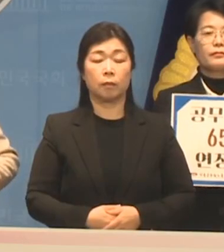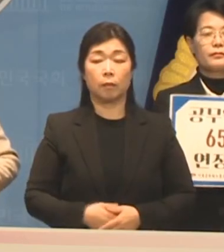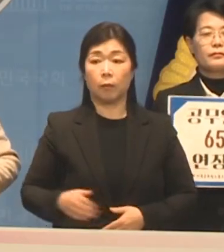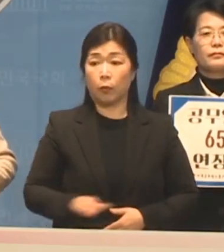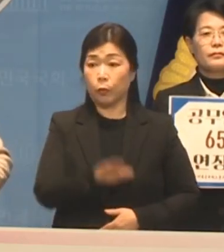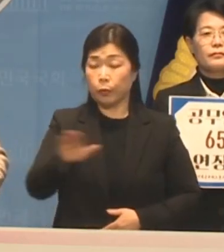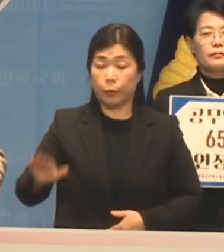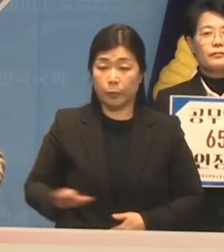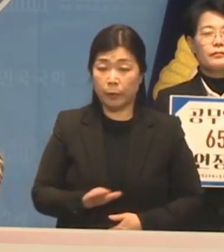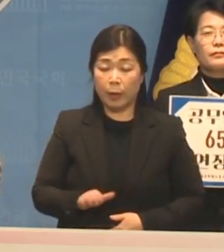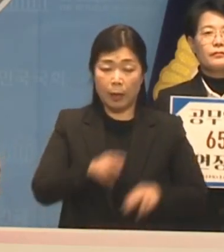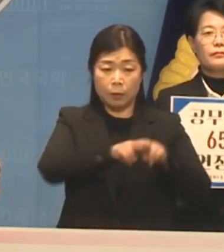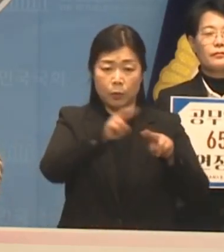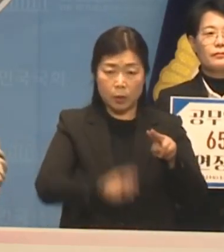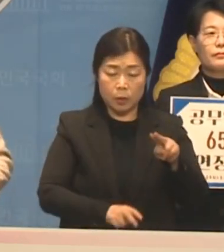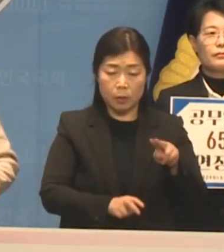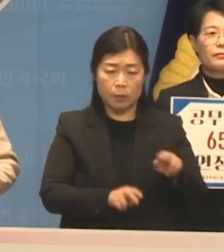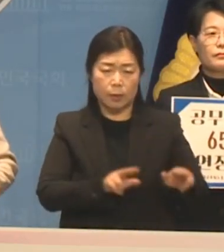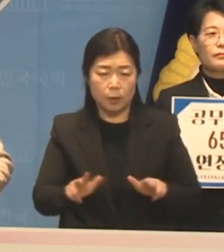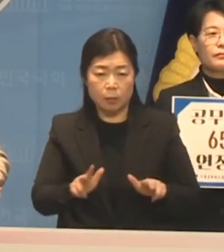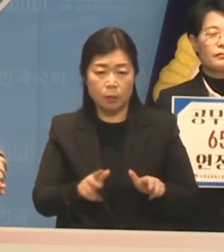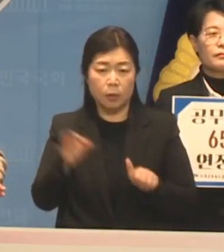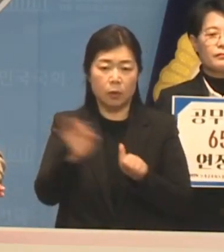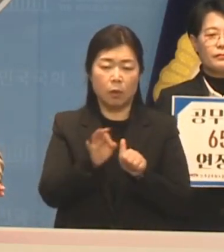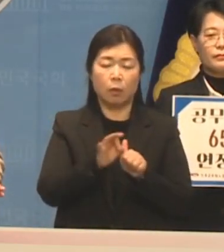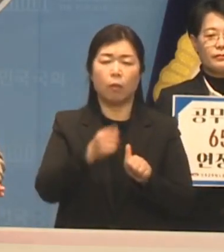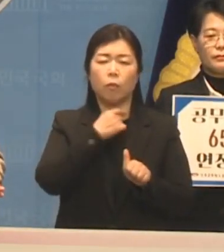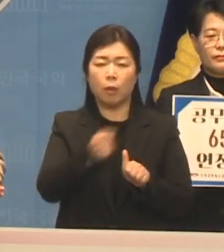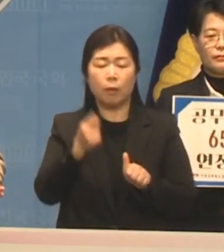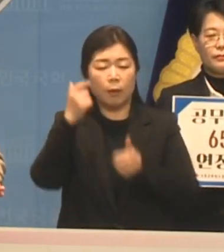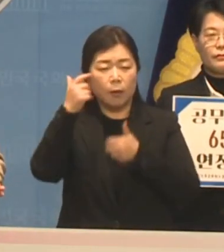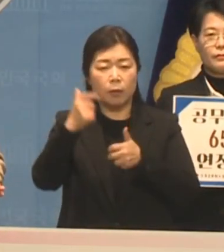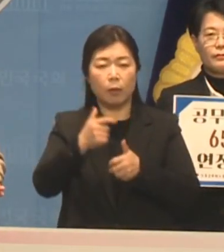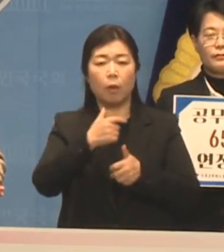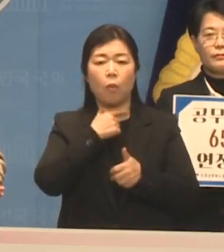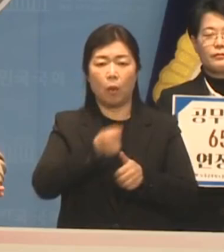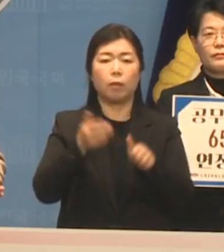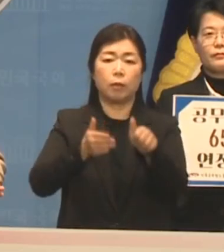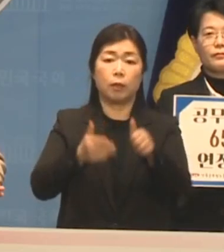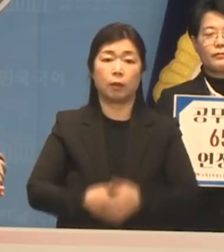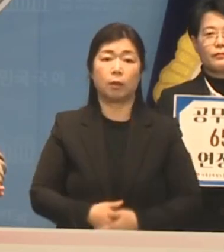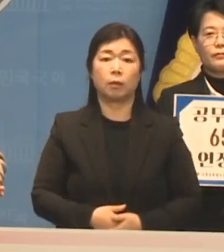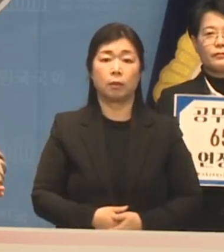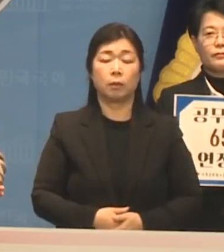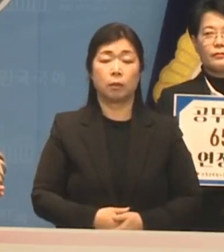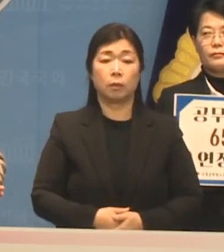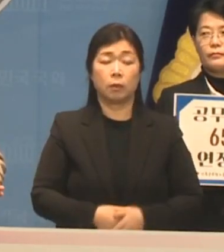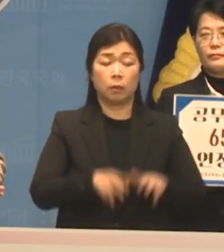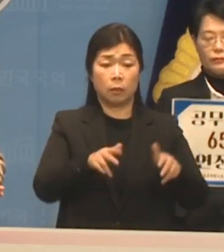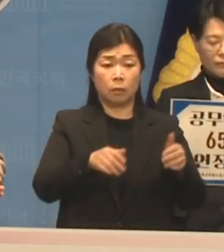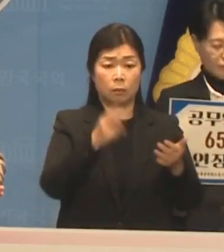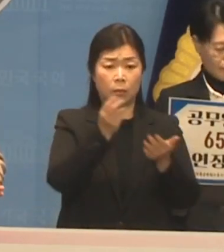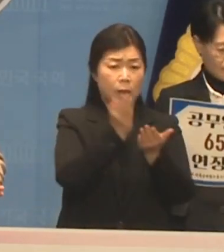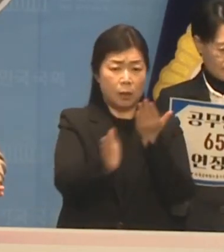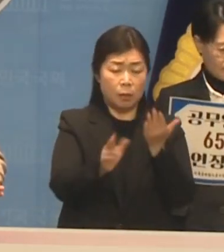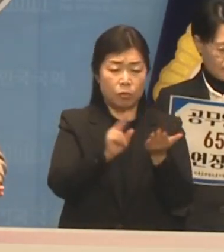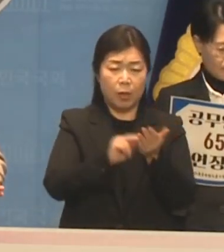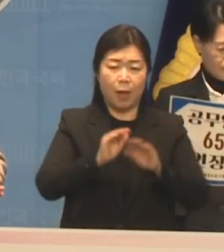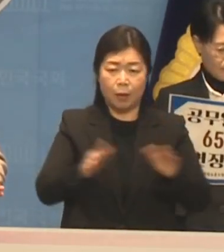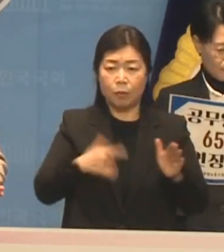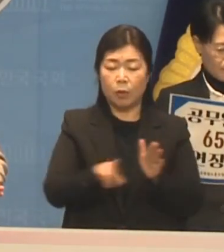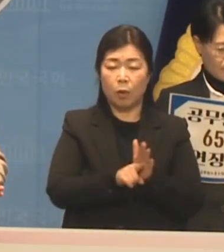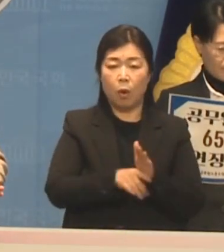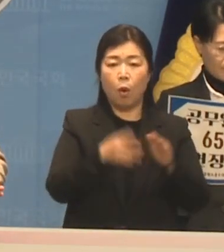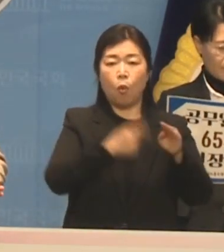우리는 퇴직 즉시 연금 지급을 강력히 요구하면서 이러한 불일치를 해소하는 방안으로